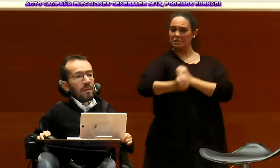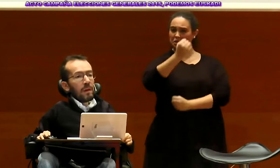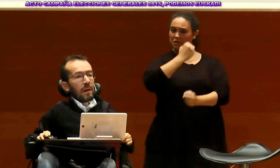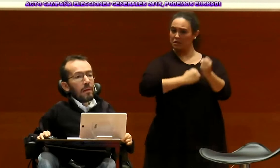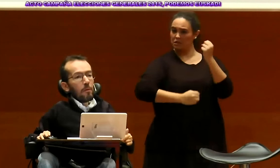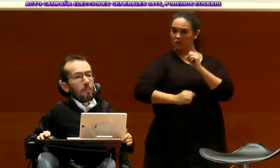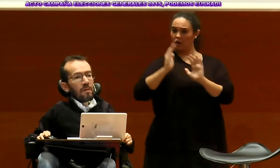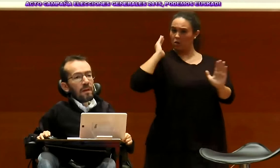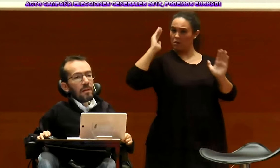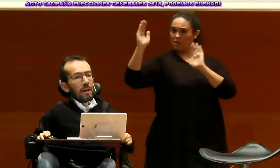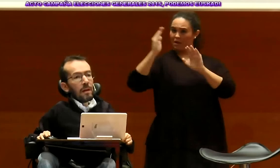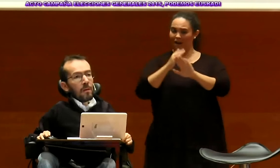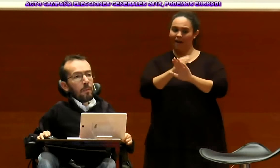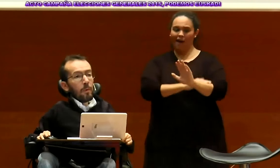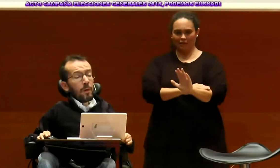es decir, al